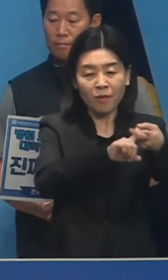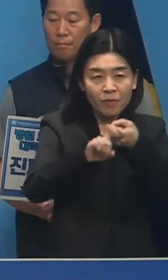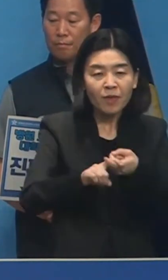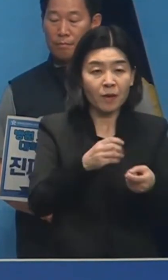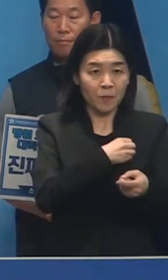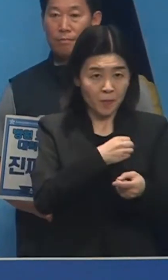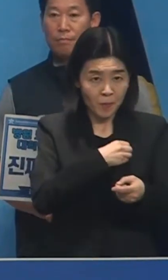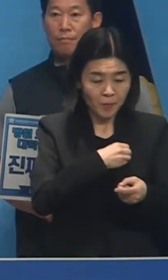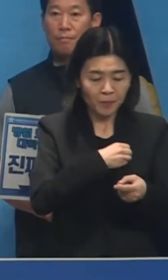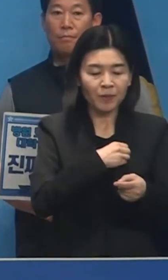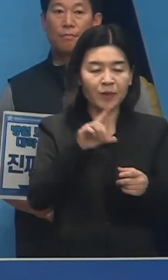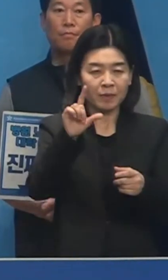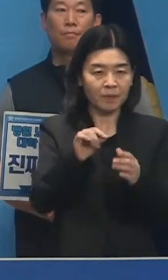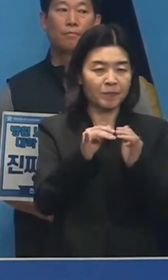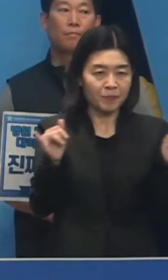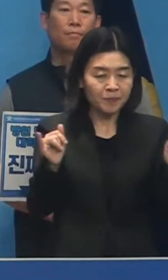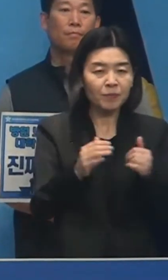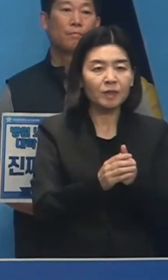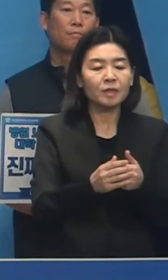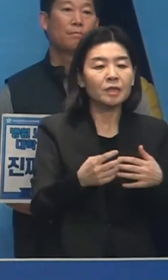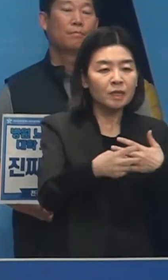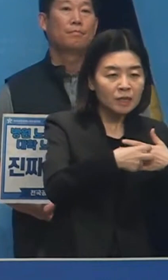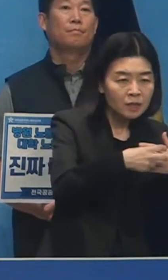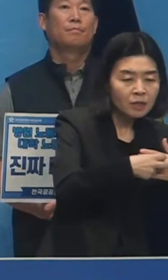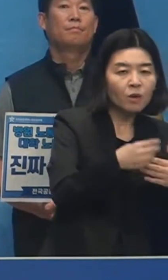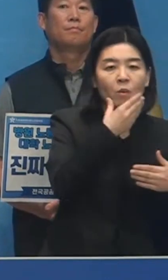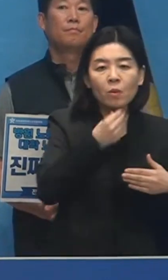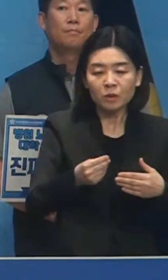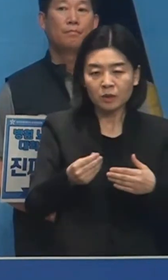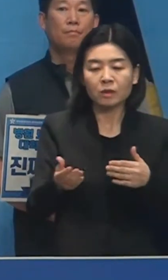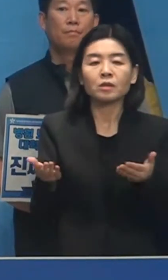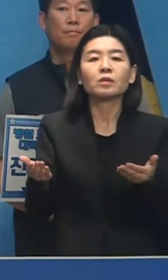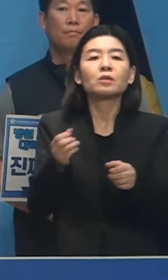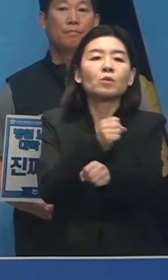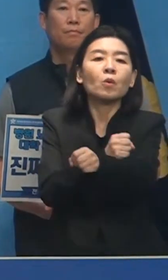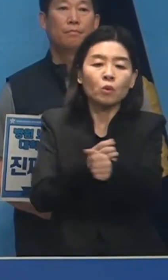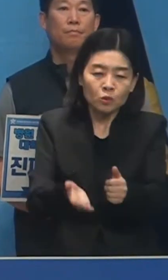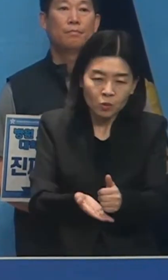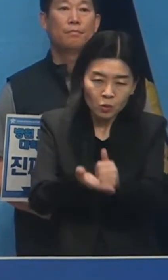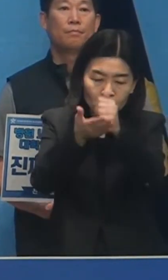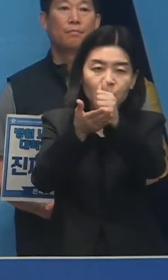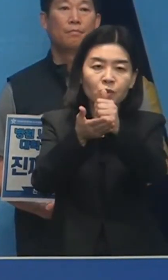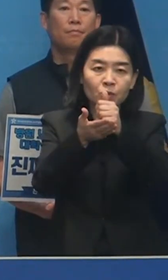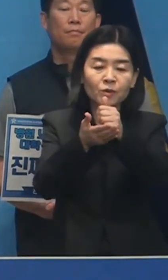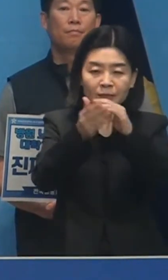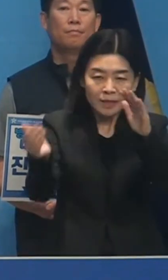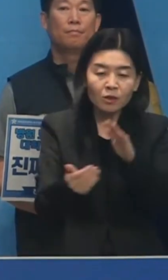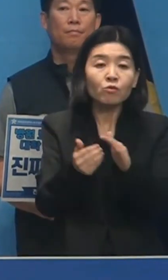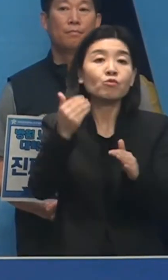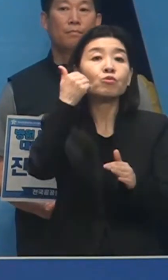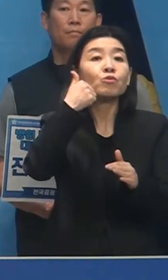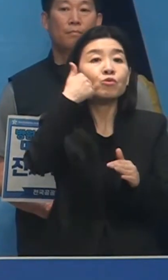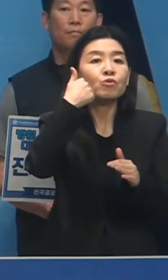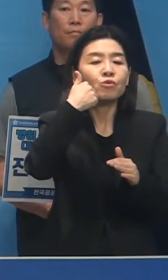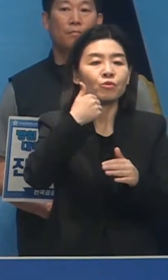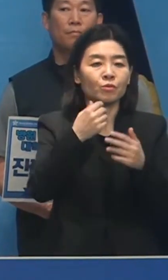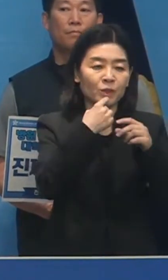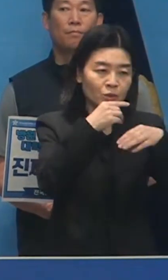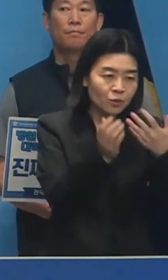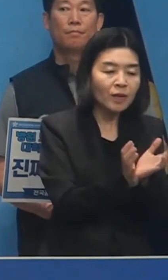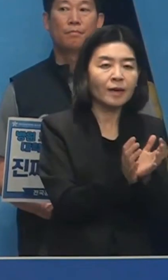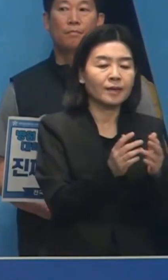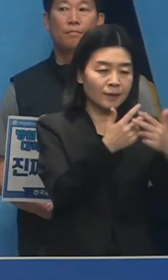병원 노동자들은 의료, 복지, 노동존중 공정사회 실현의 적임자인 더불어민주당 이재명